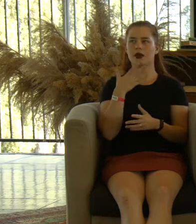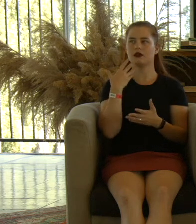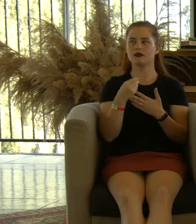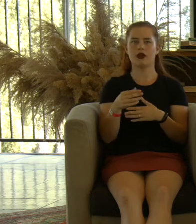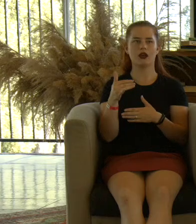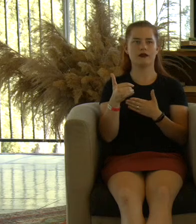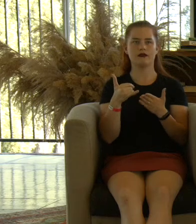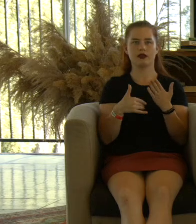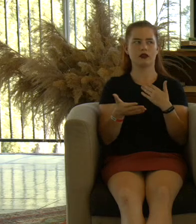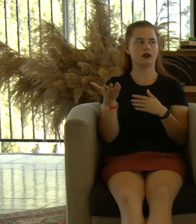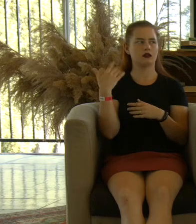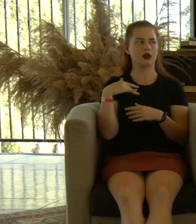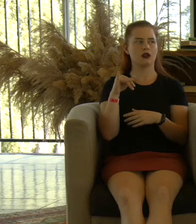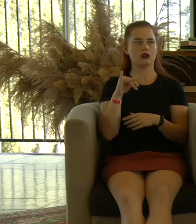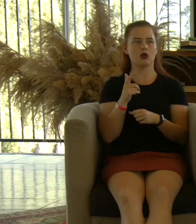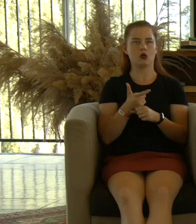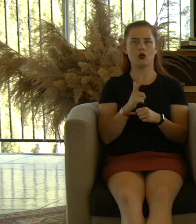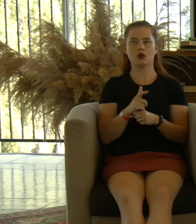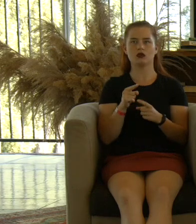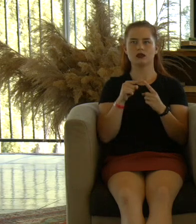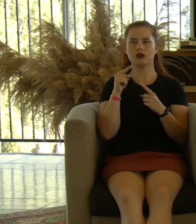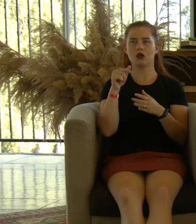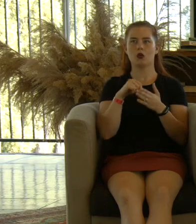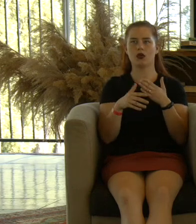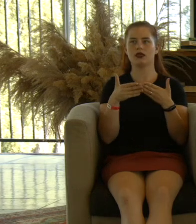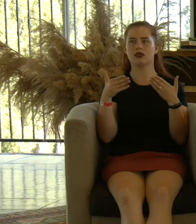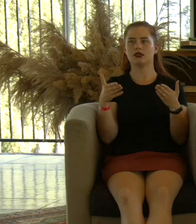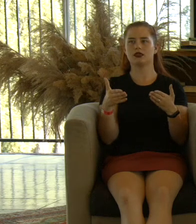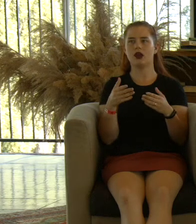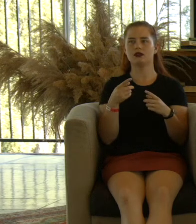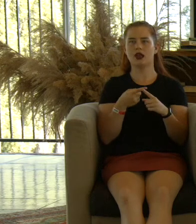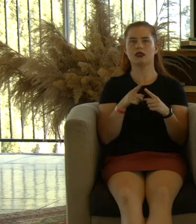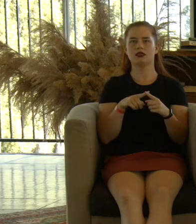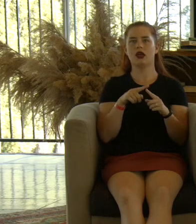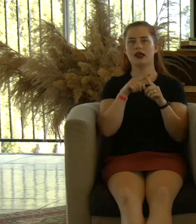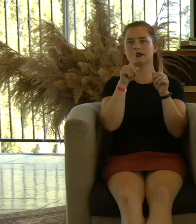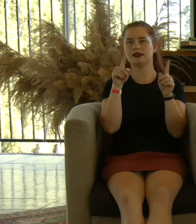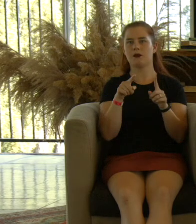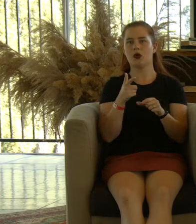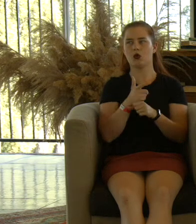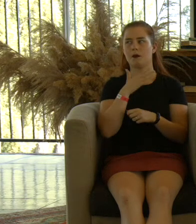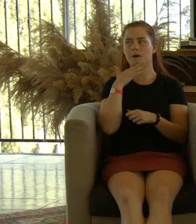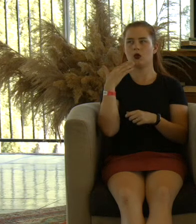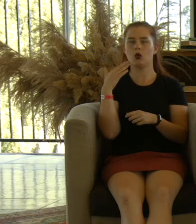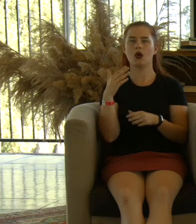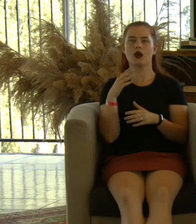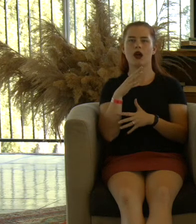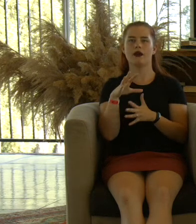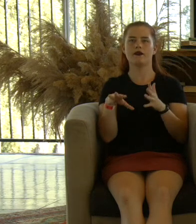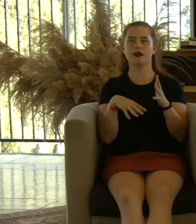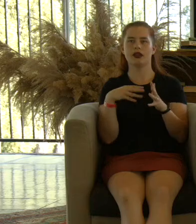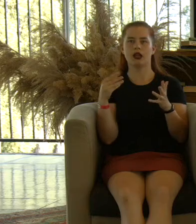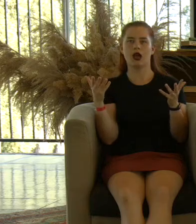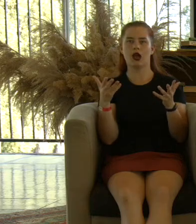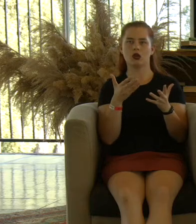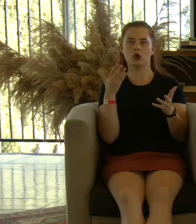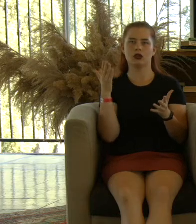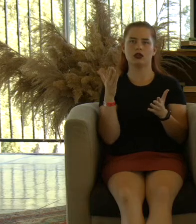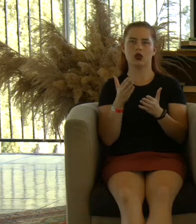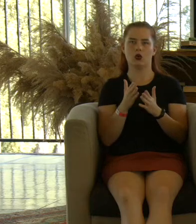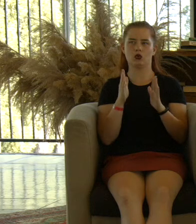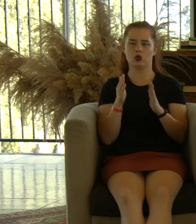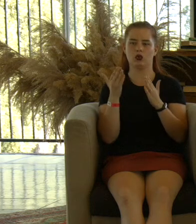минимум, и очень далекое от нас по расстоянию Закарпатье. И там много винограда, которые автохтоны являются для